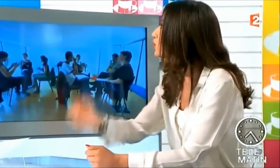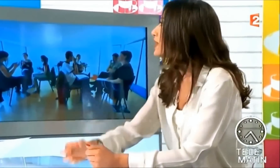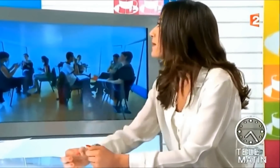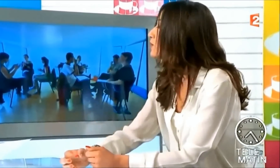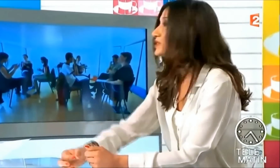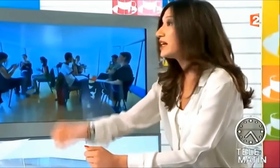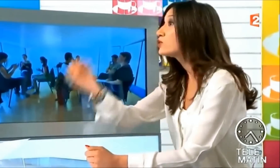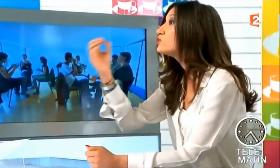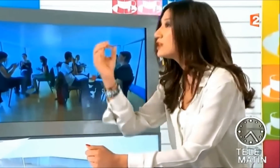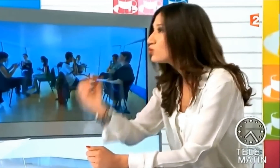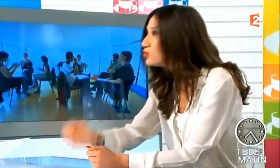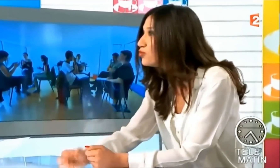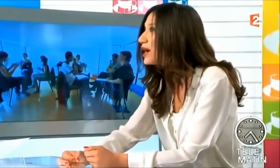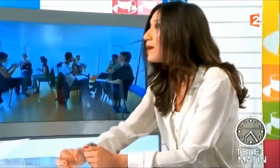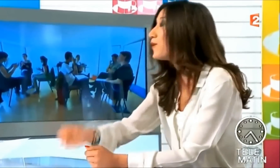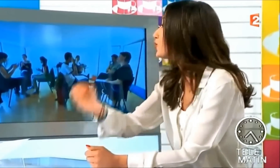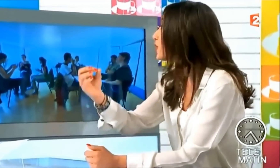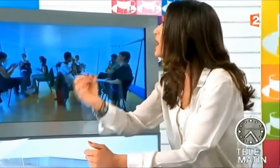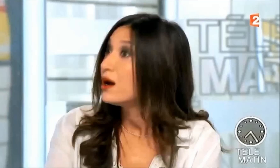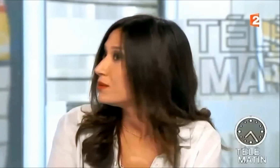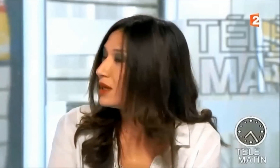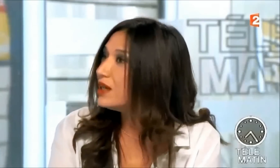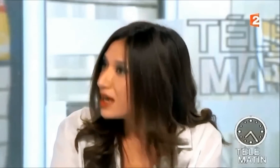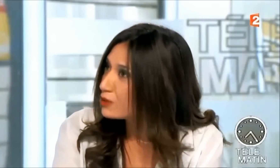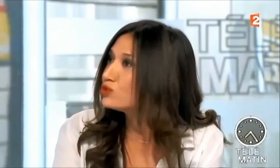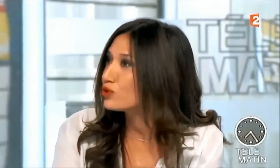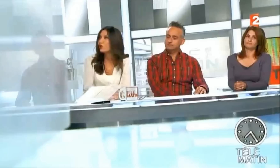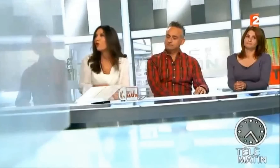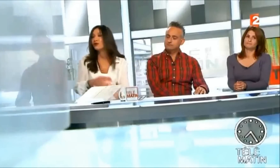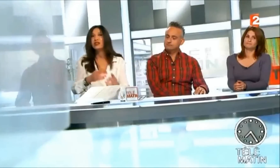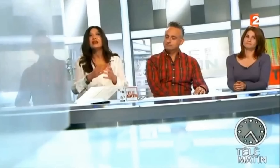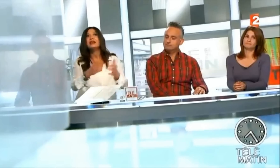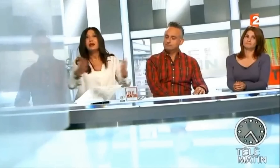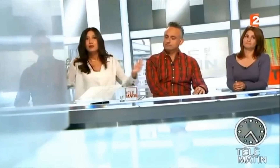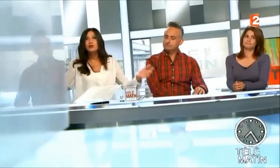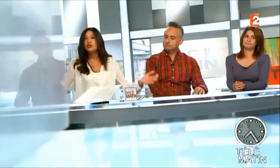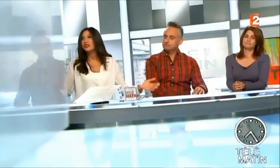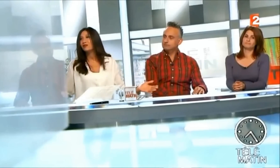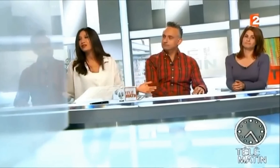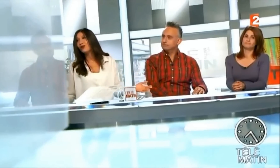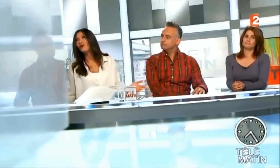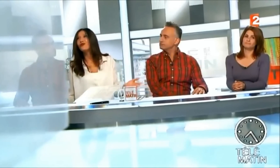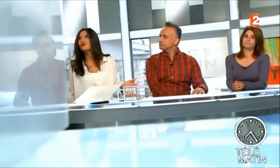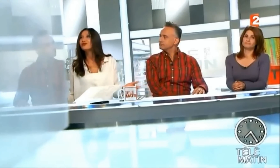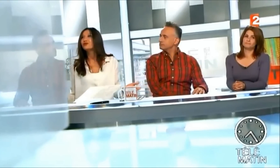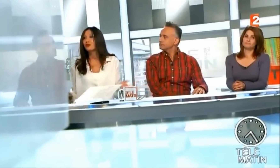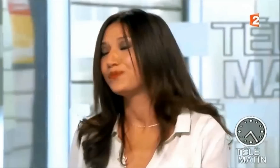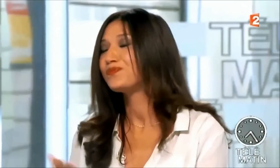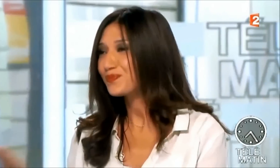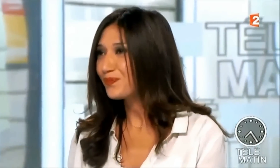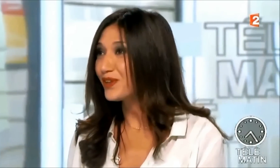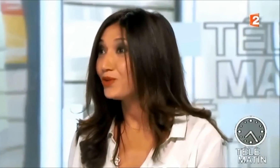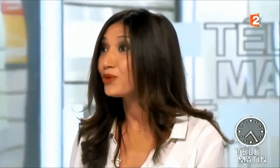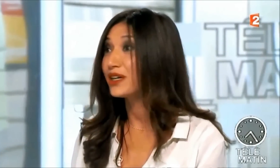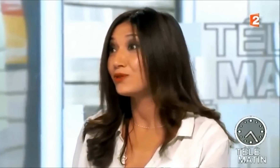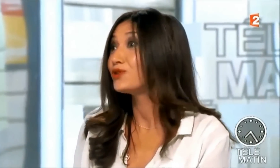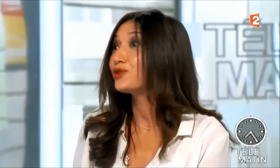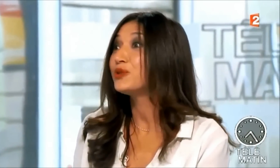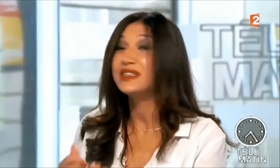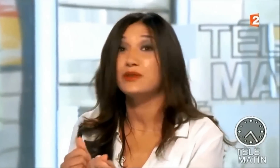langue à part entière, que nous allons pouvoir l'apprendre là où nous en aurons envie. Et là, plusieurs établissements ont vu le jour. Donc aujourd'hui, c'est